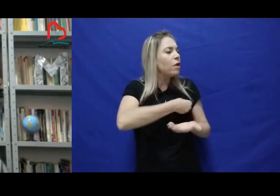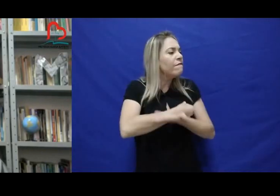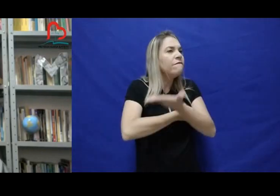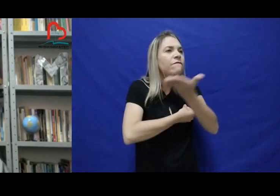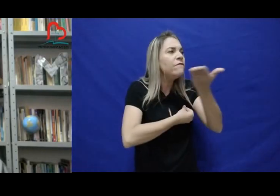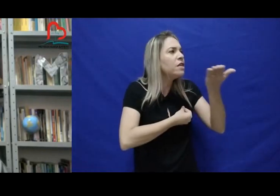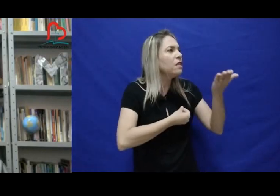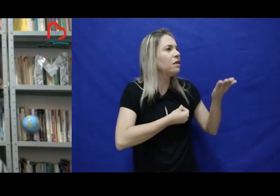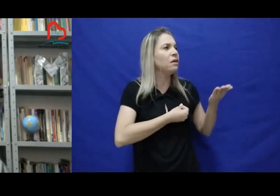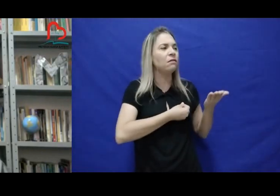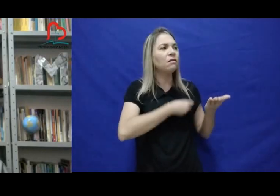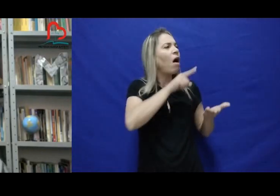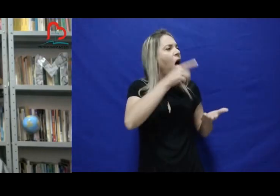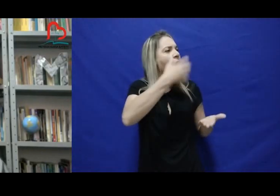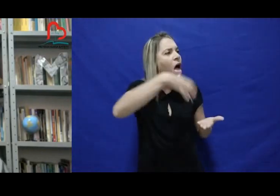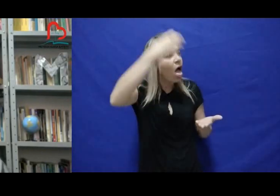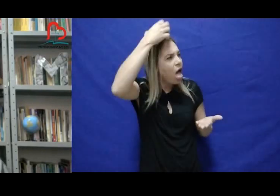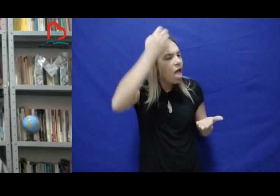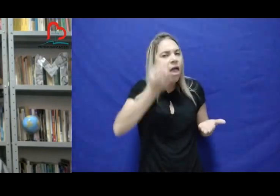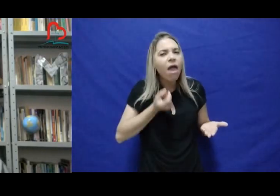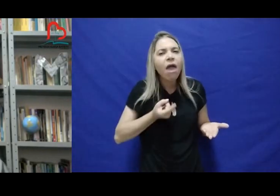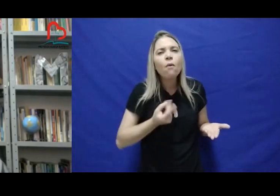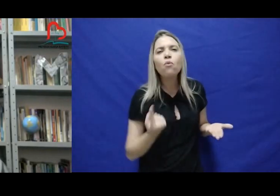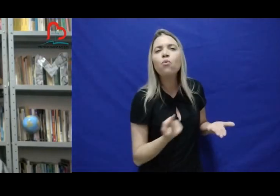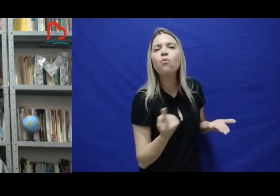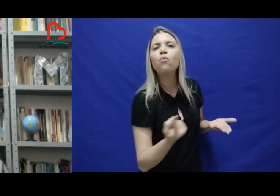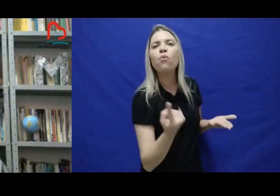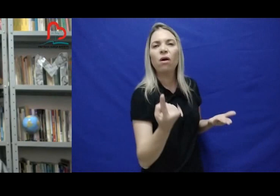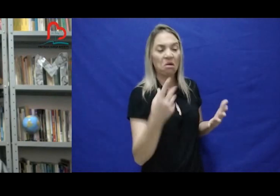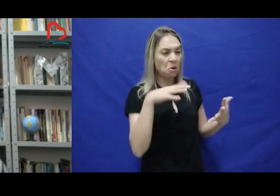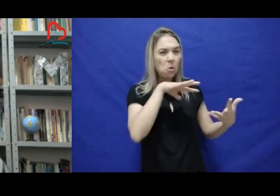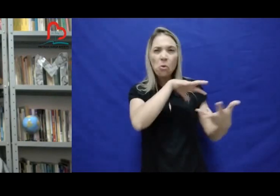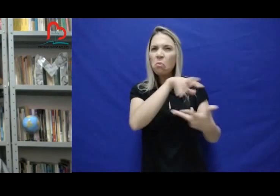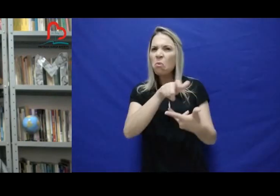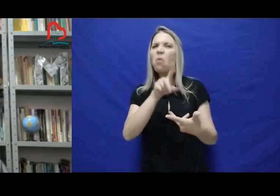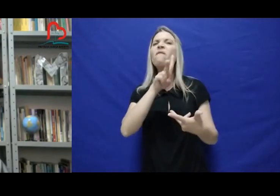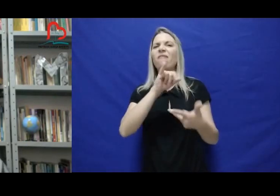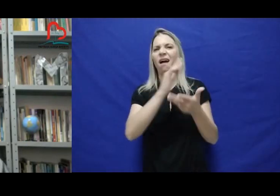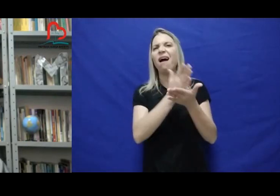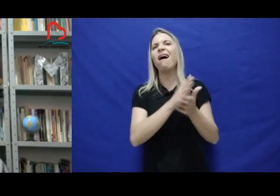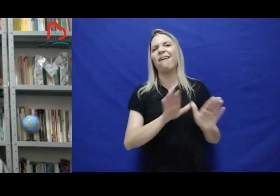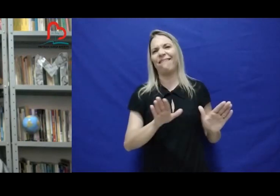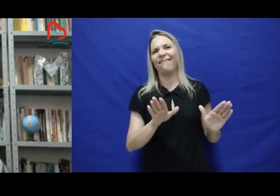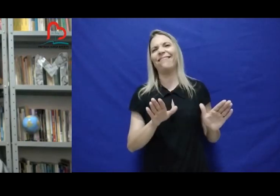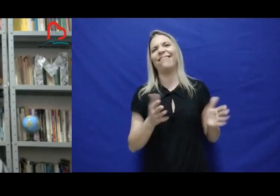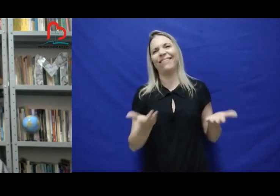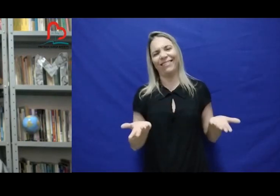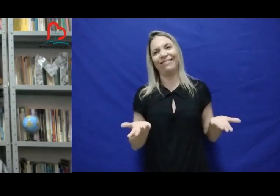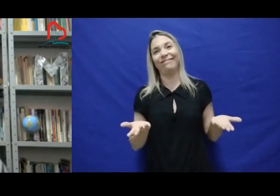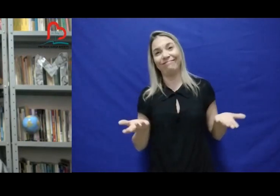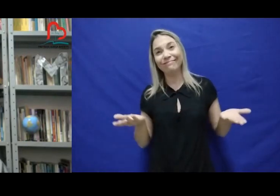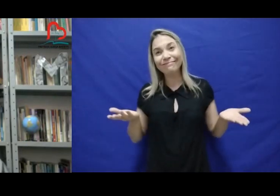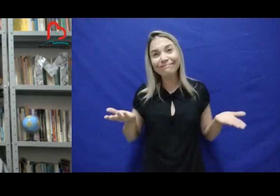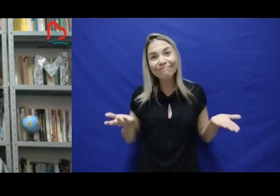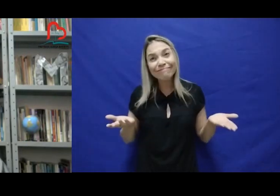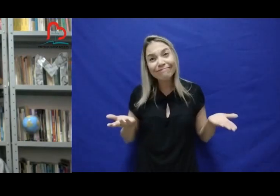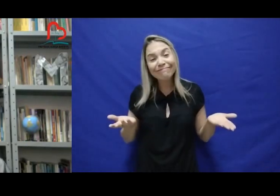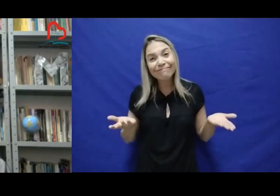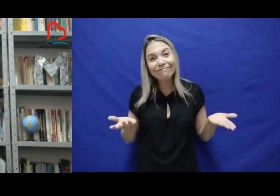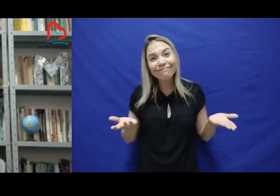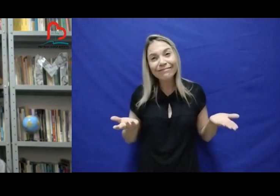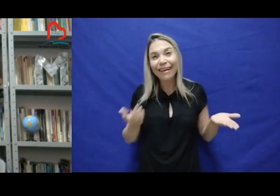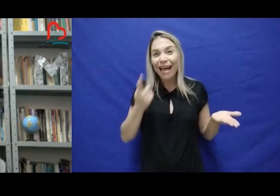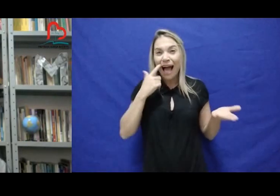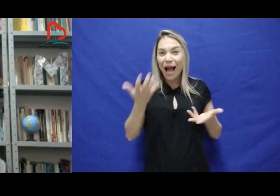o reino dele seria eterno. O reino dele jamais se acabaria, ao passo que os reinos desse mundo, todos eles, ou